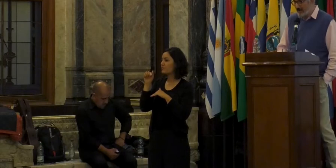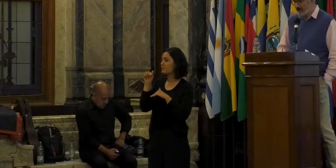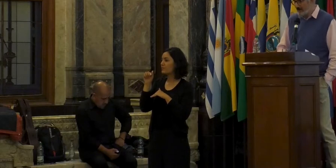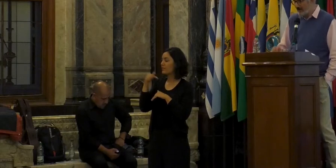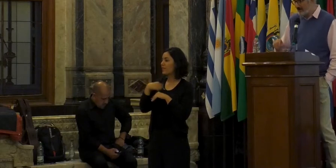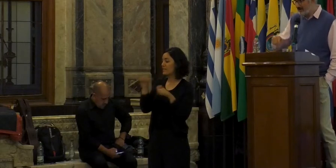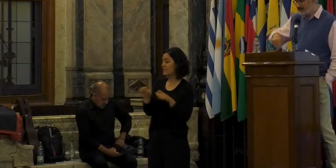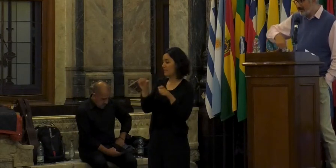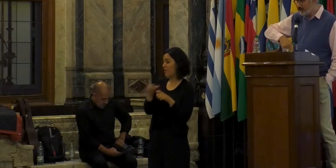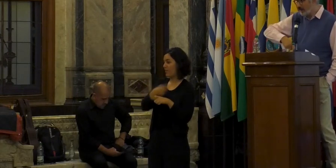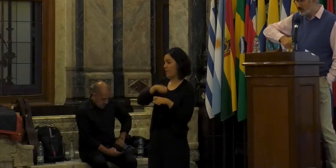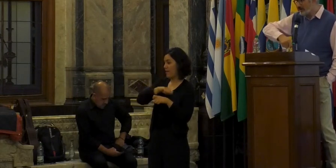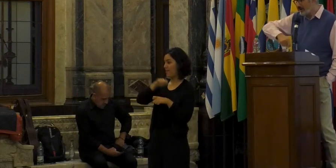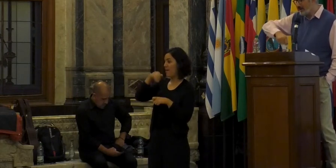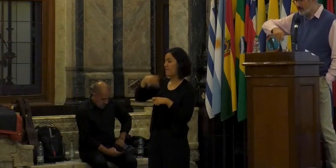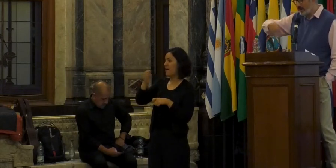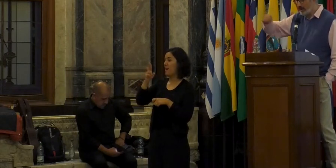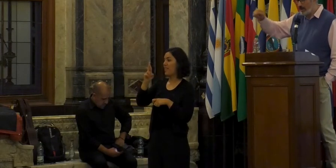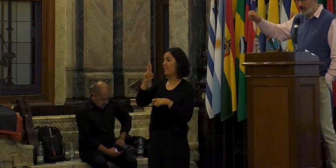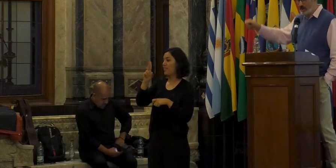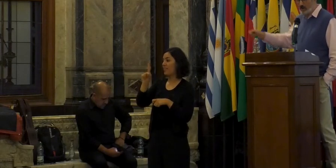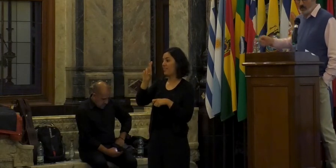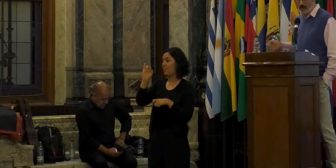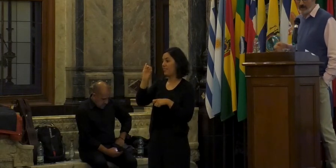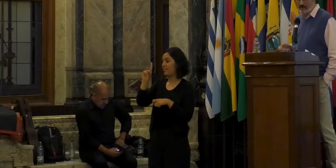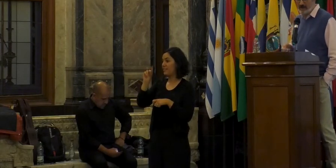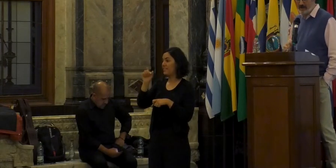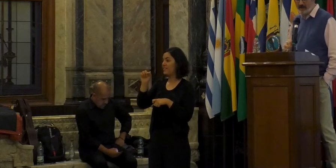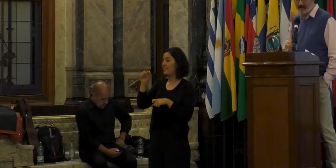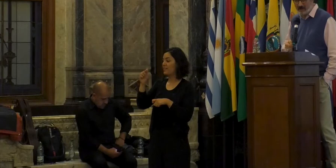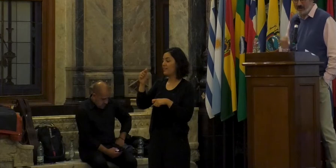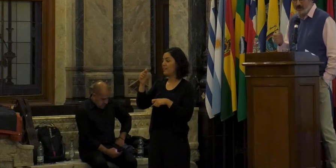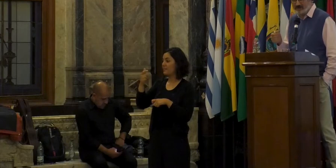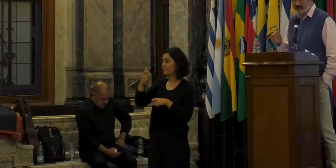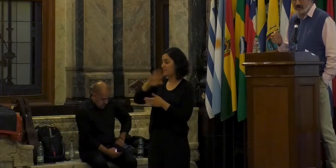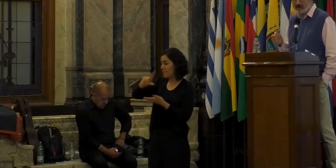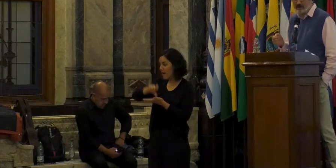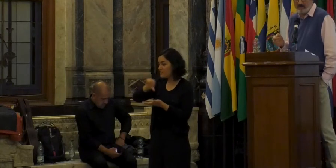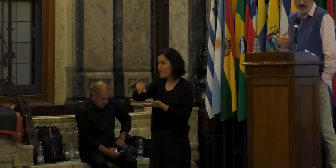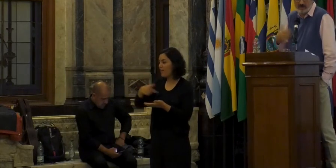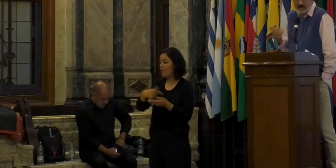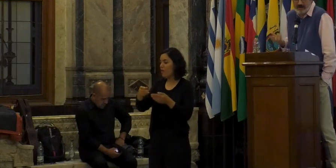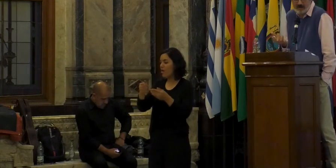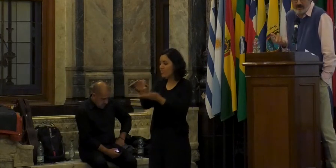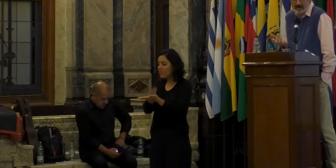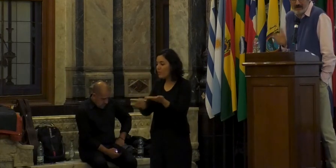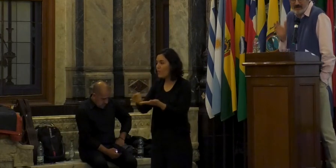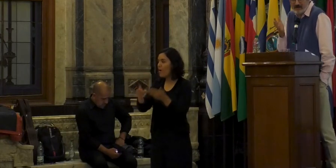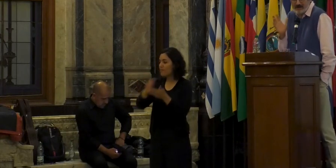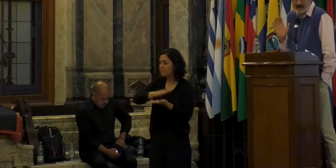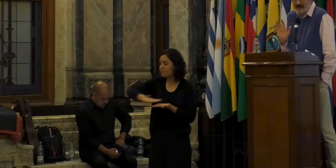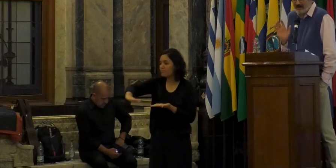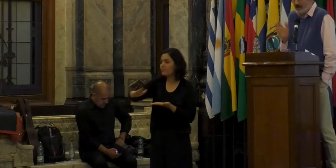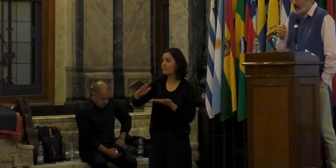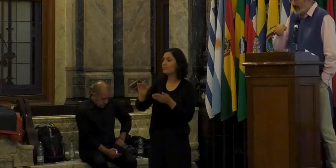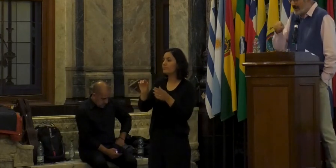Madridville. Entonces dibujamos en el suelo una especie de espacio doméstico y pedimos a la gente que contara las